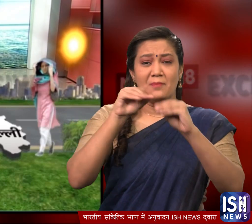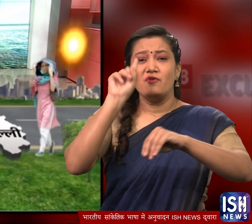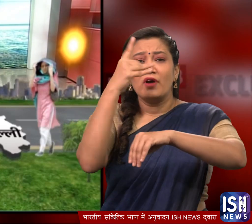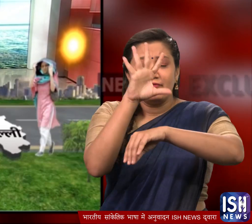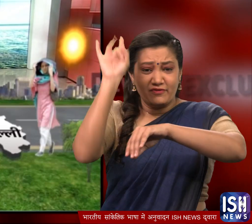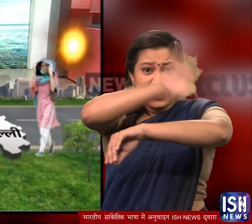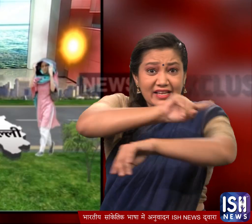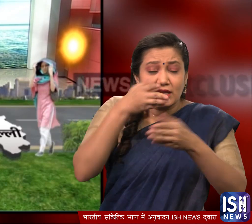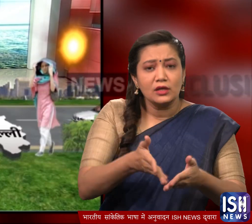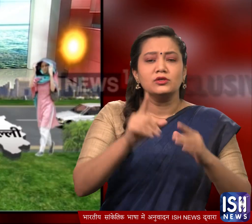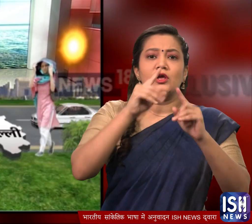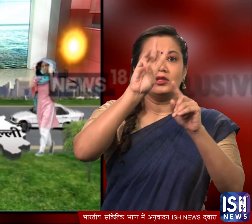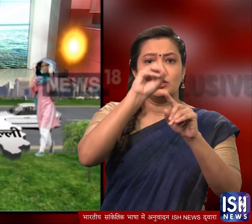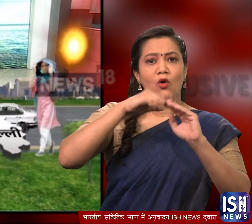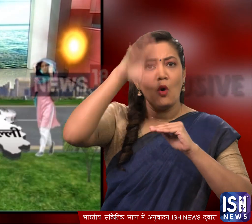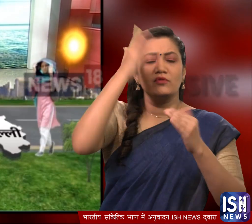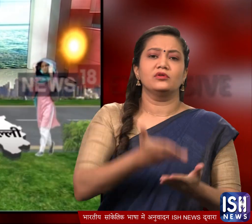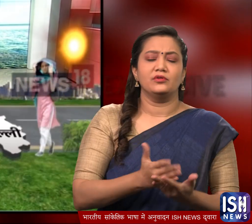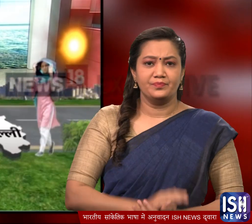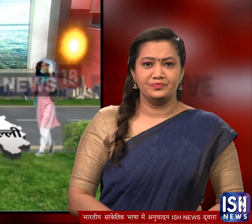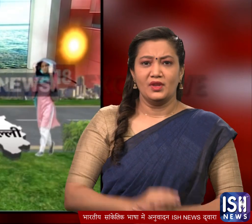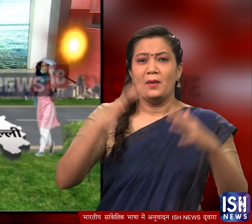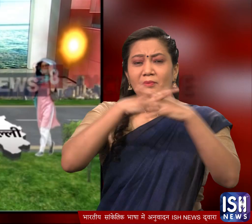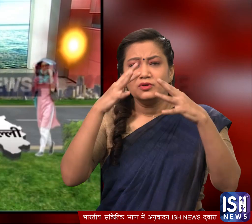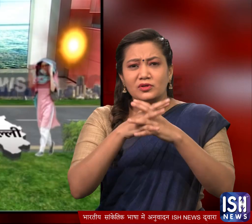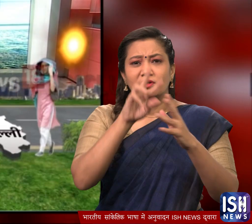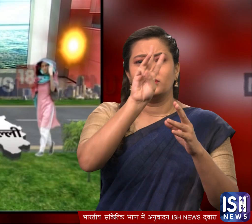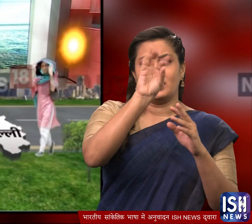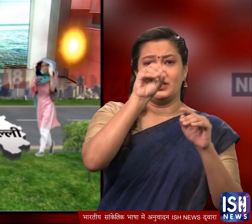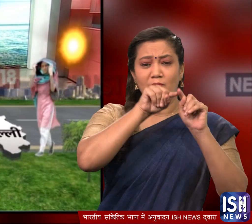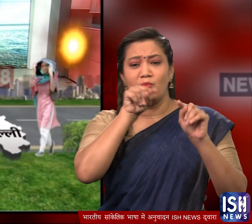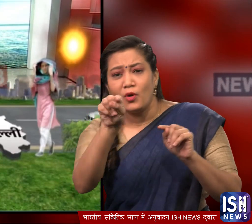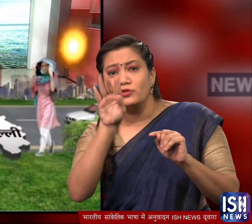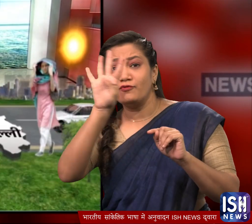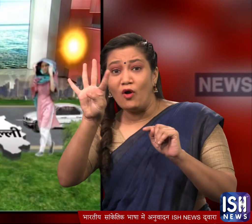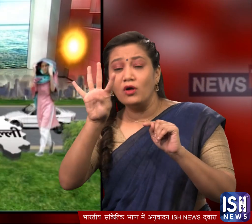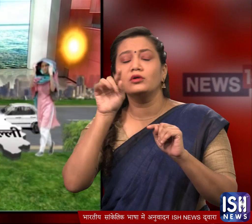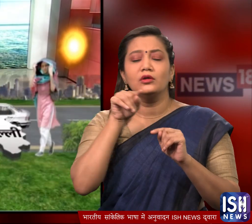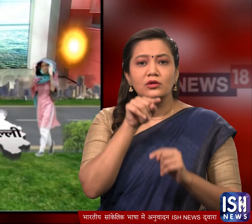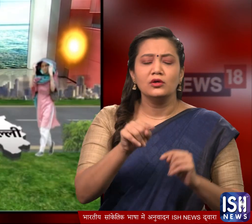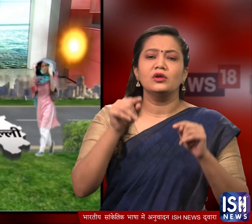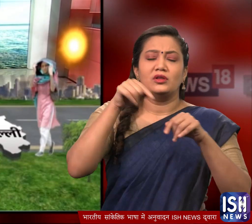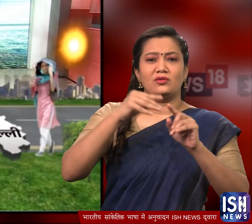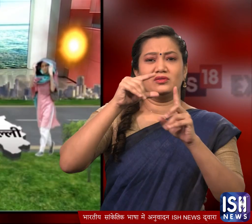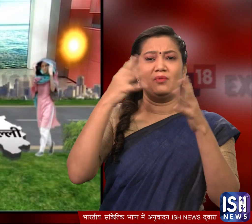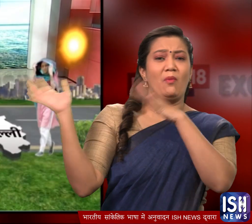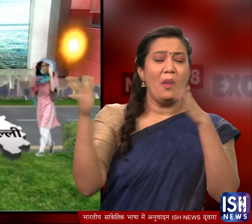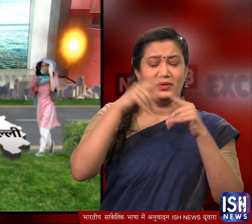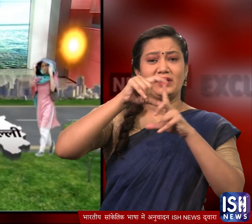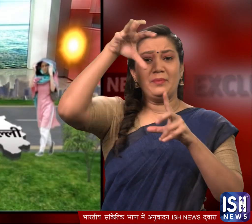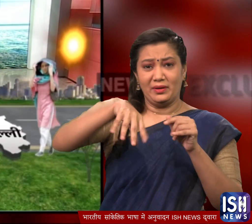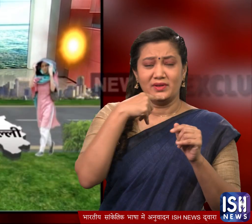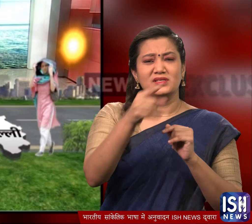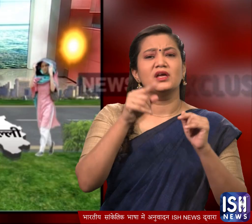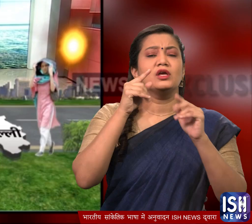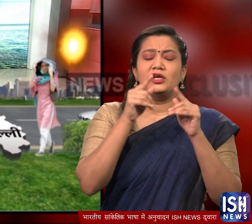में ही तापमान 30 डिग्री के पार चला गया। बुधवार को जब तापमान 30.4 डिग्री रिकॉर्ड किया गया, उस वक्त मौसम विभाग के मुताबिक